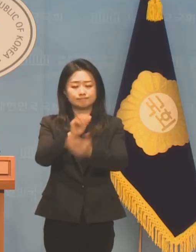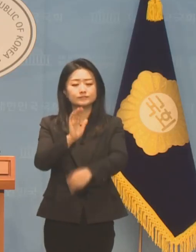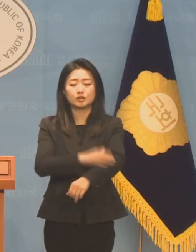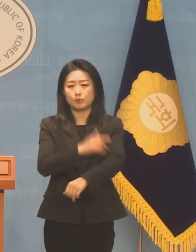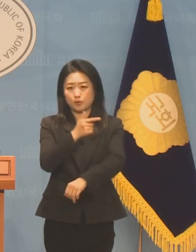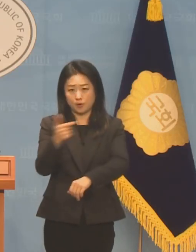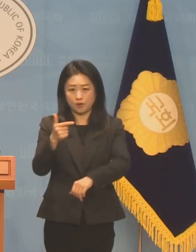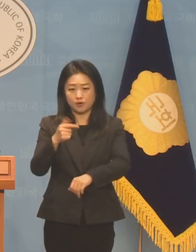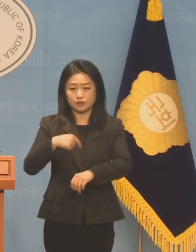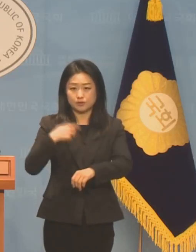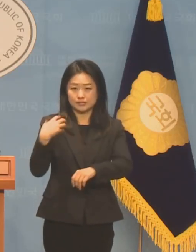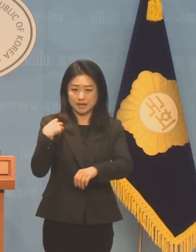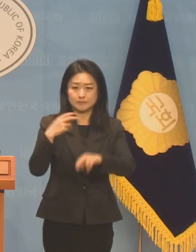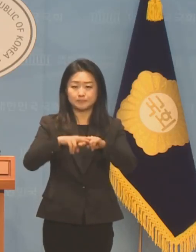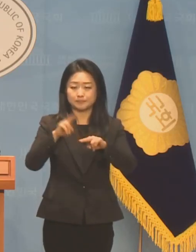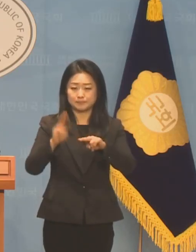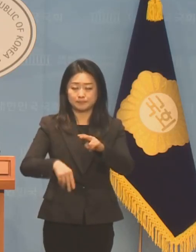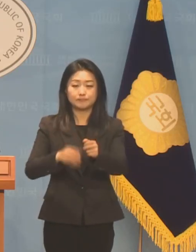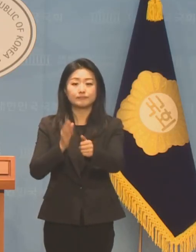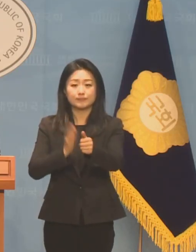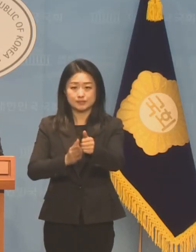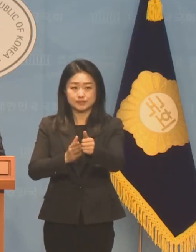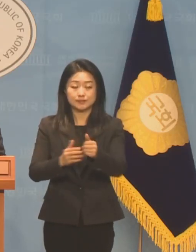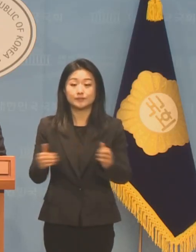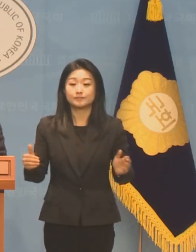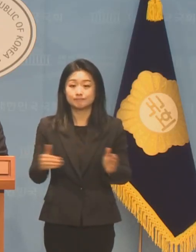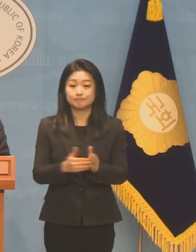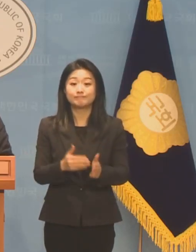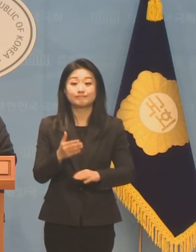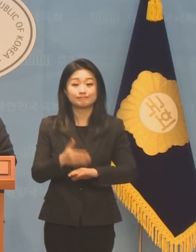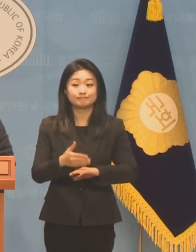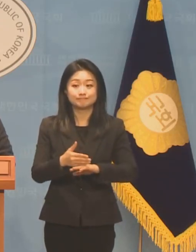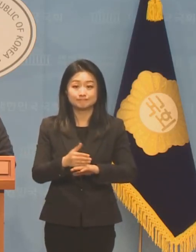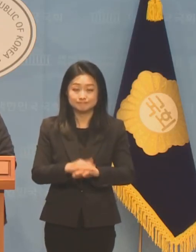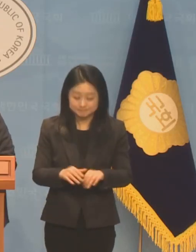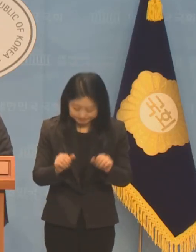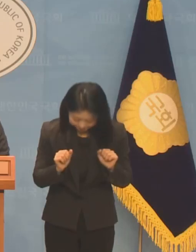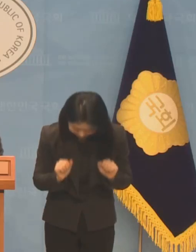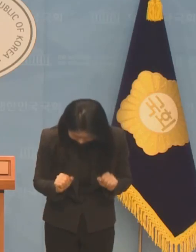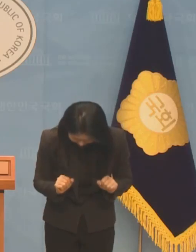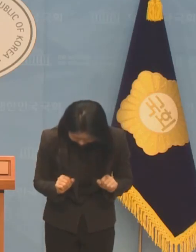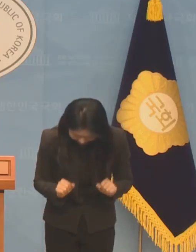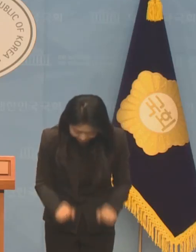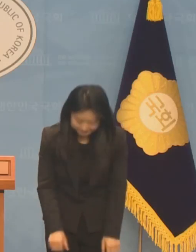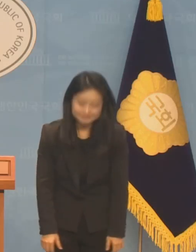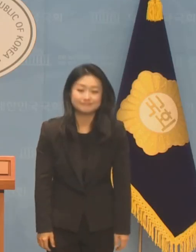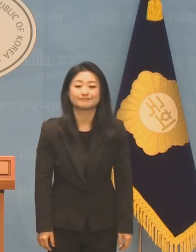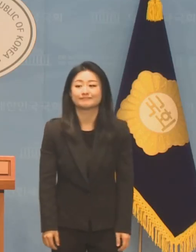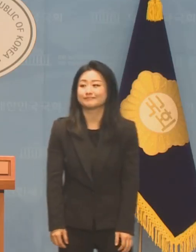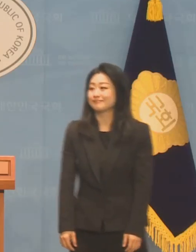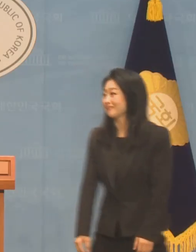책임지고 당장 사퇴하십시오. 이상 브리핑 마치겠습니다. 고맙습니다.